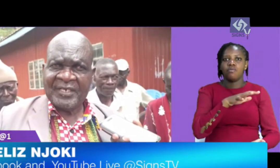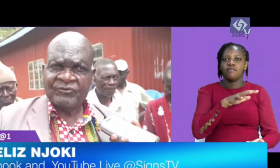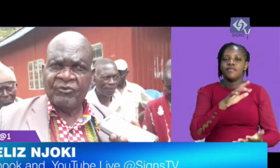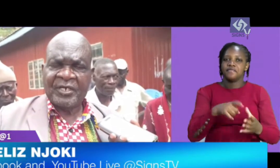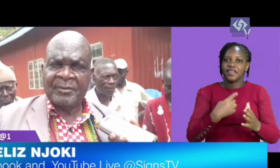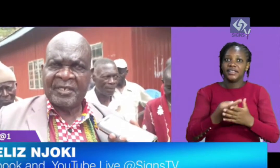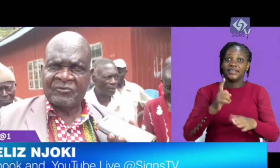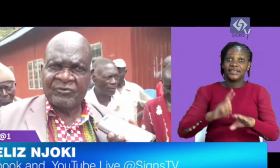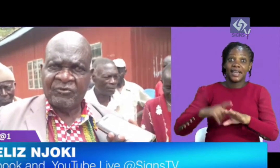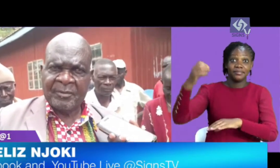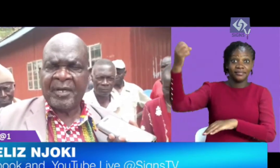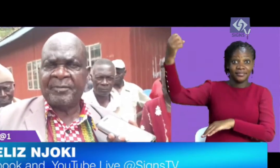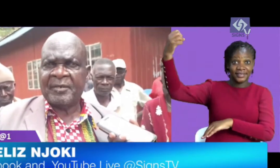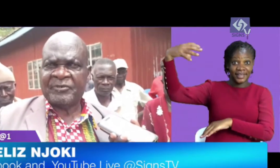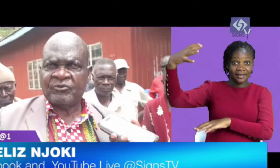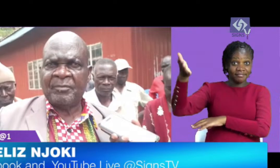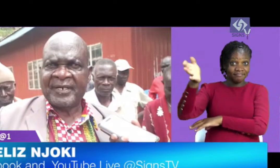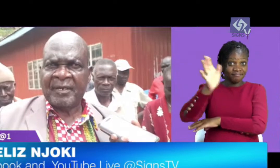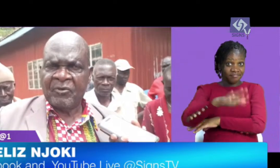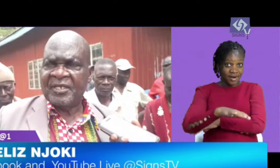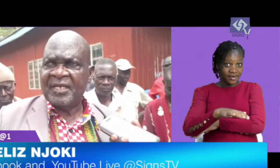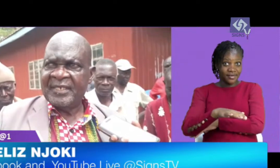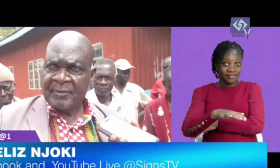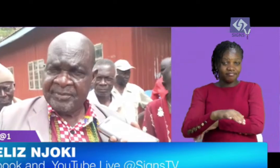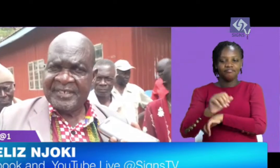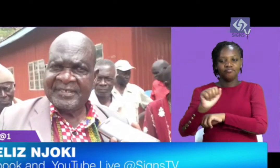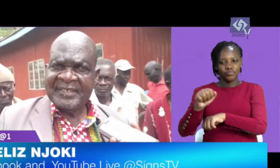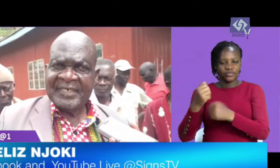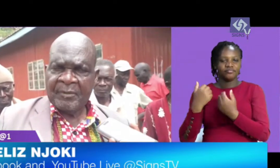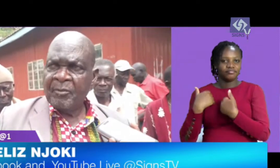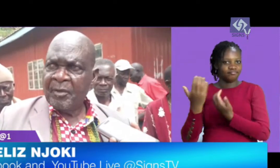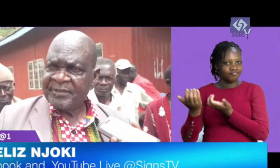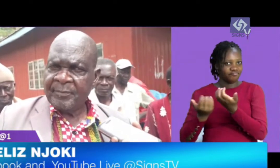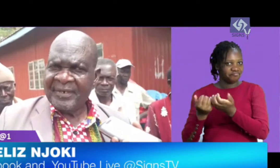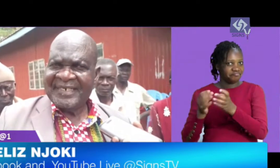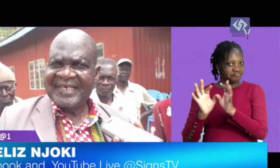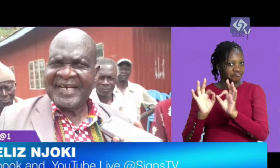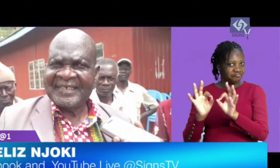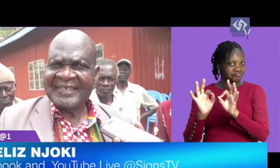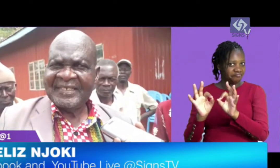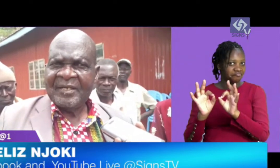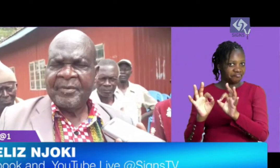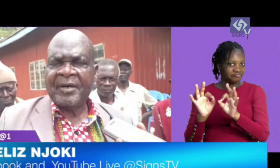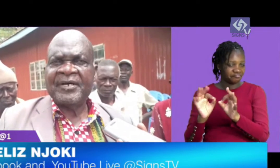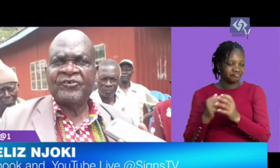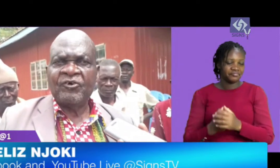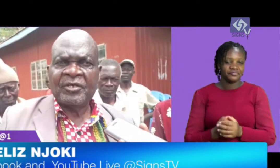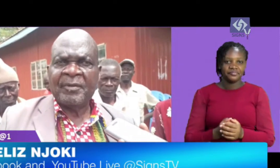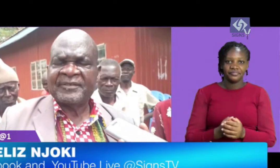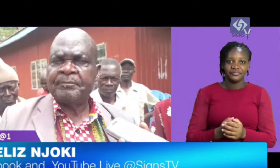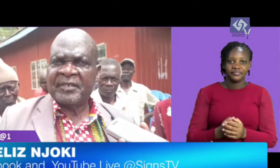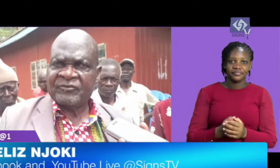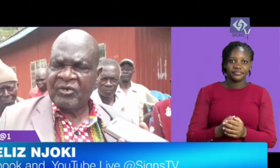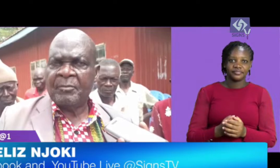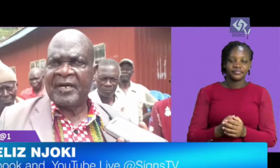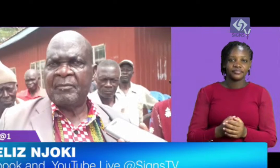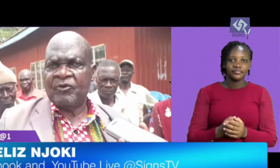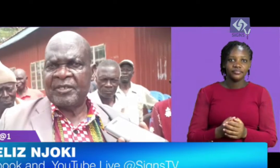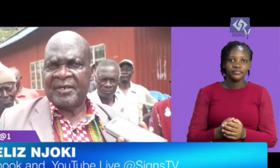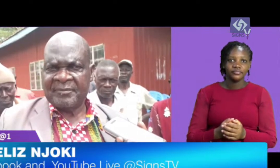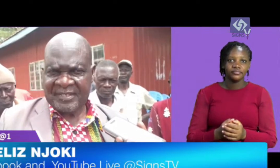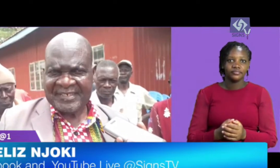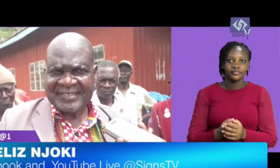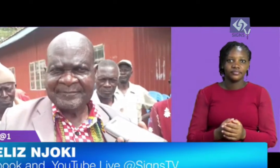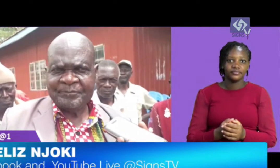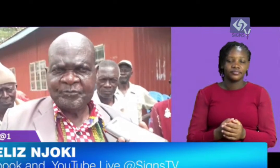wa jua kama unajua hii pamba kipasuka mara moja ya pili, kama umepesha palilia pamba hiyo imepasuka mara